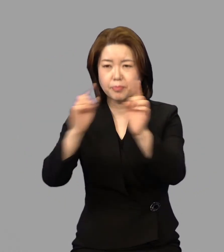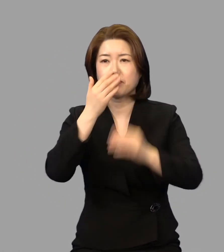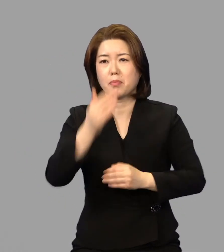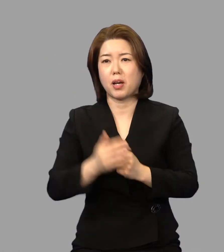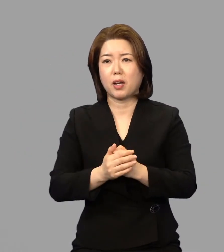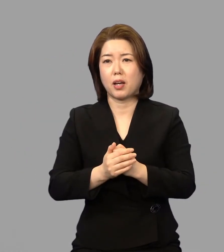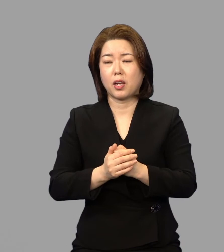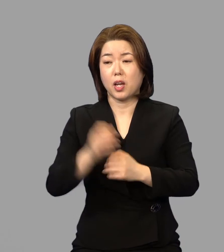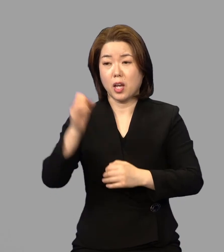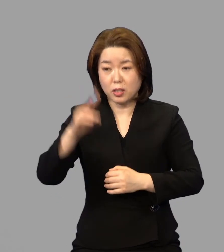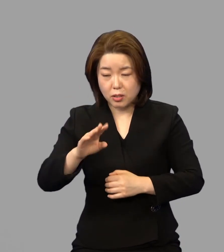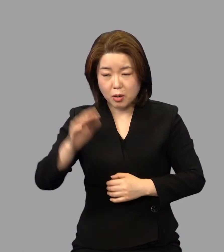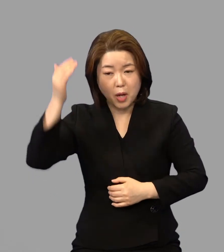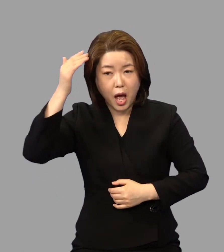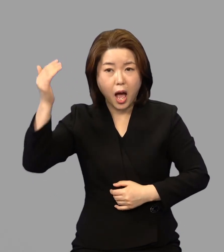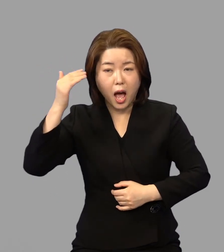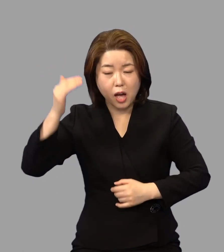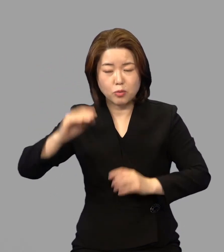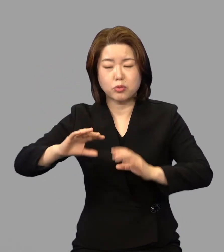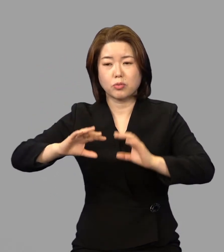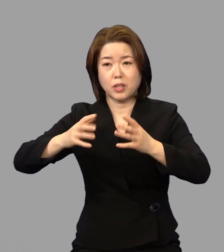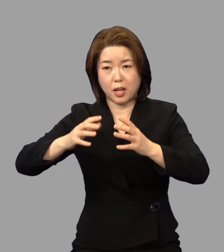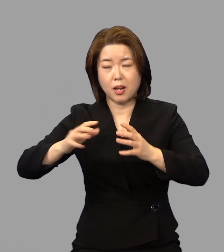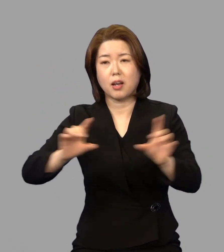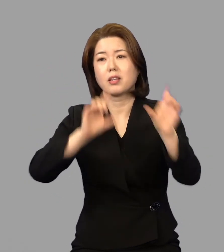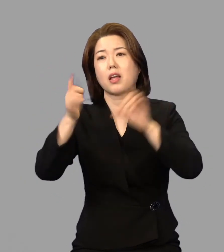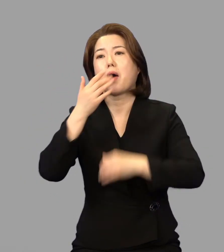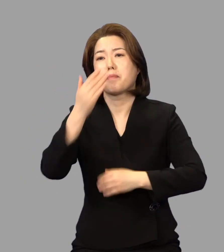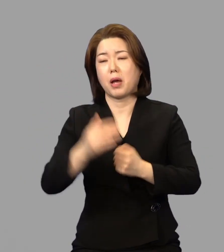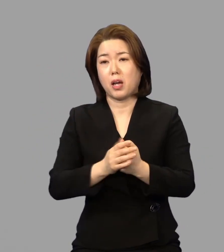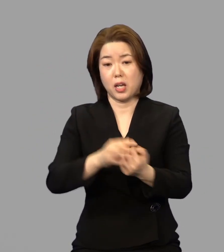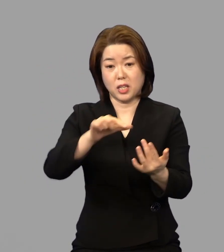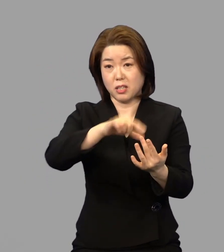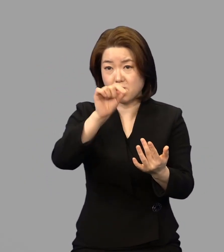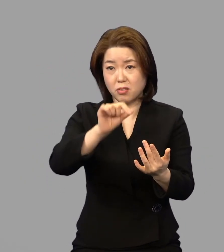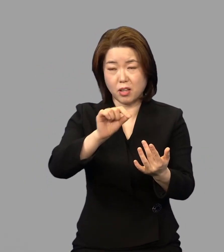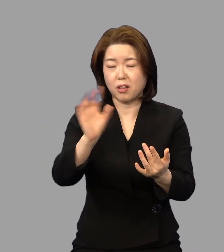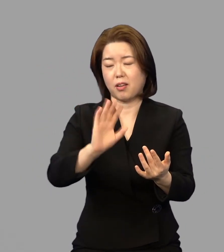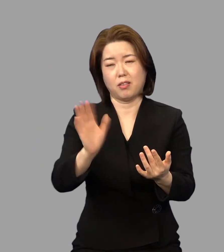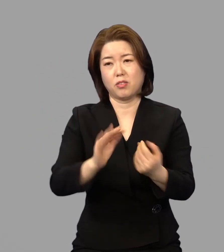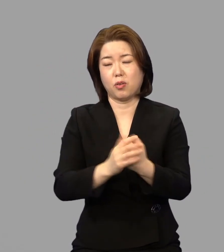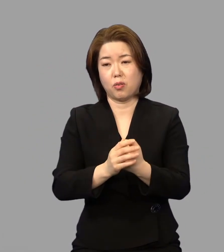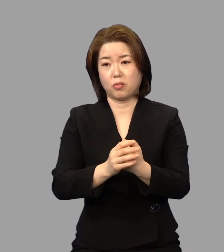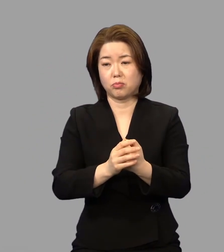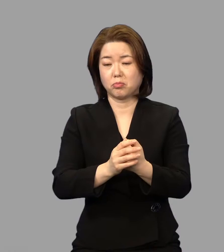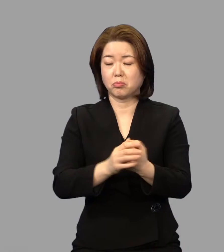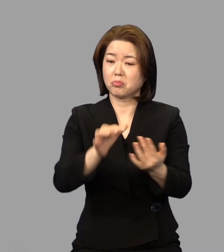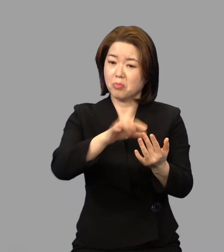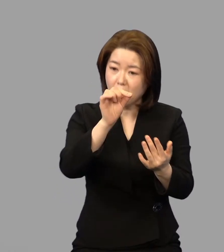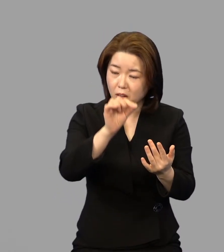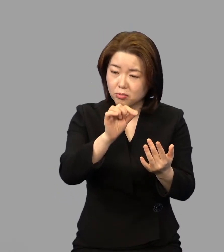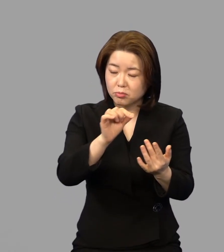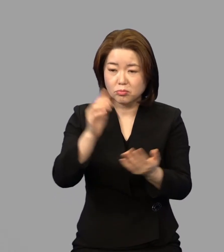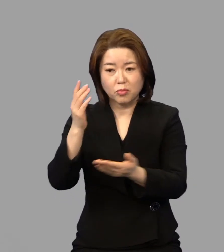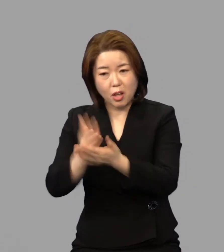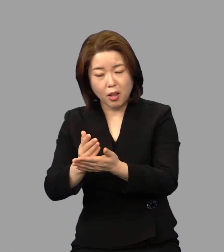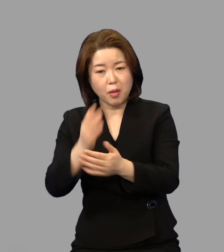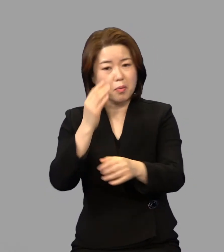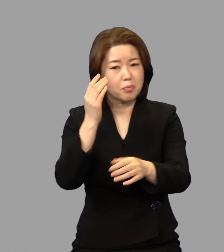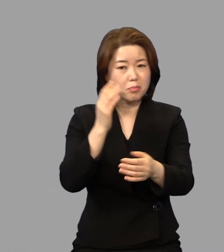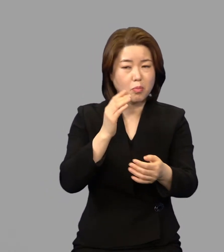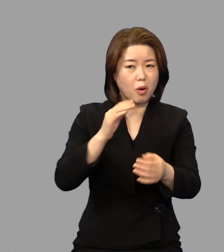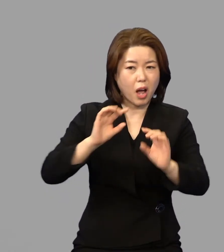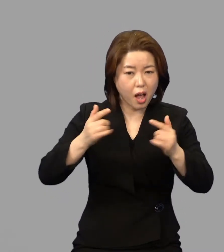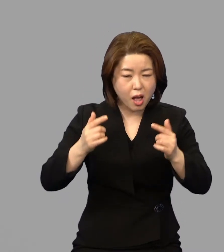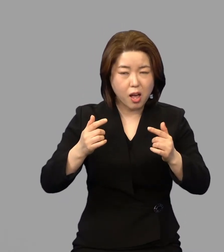사는 거예요. 이건 선택의 문제가 아닙니다. 해도 되고 안 해도 되는 게 아니에요.